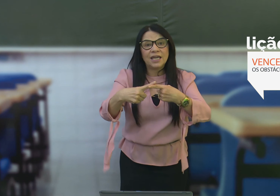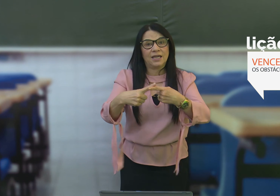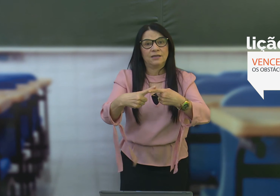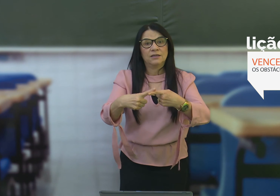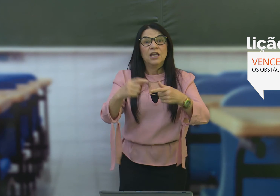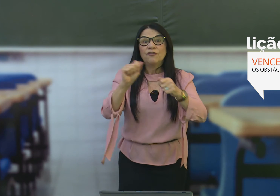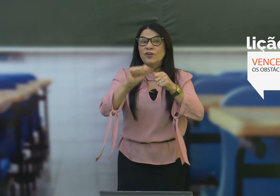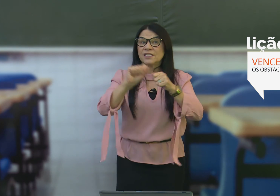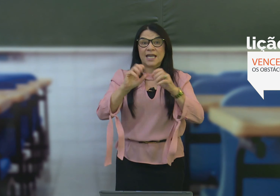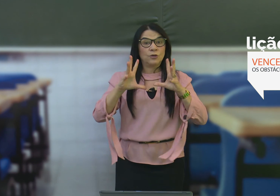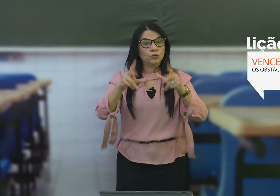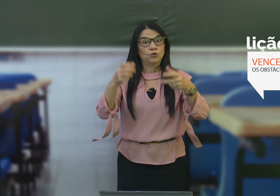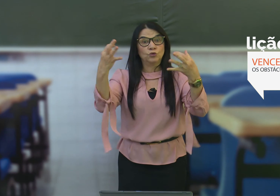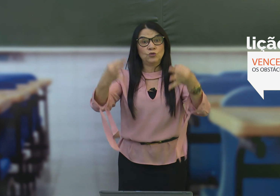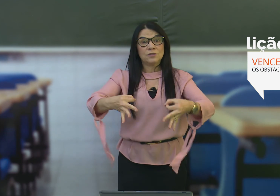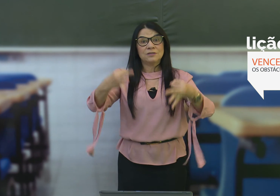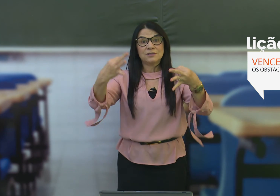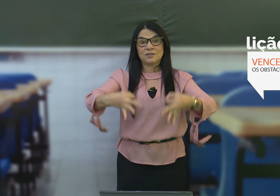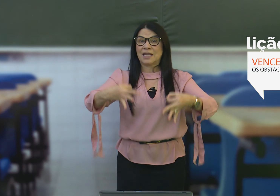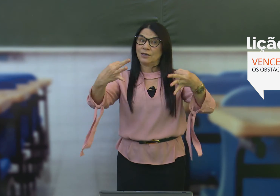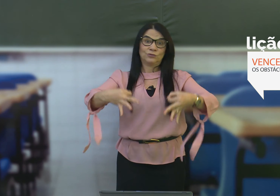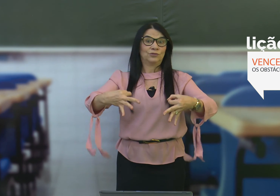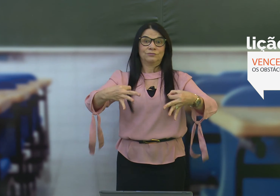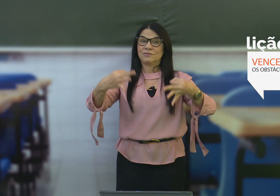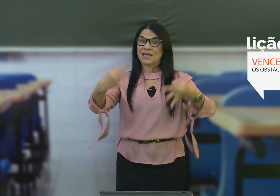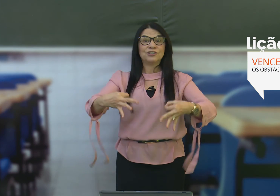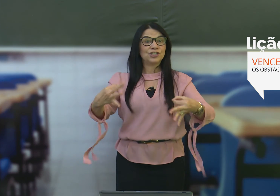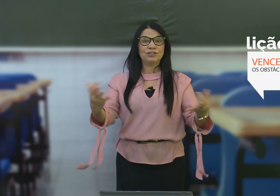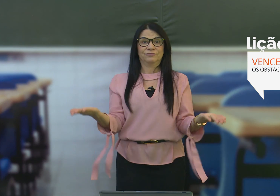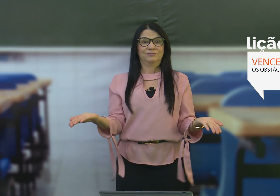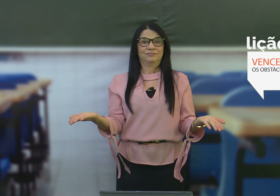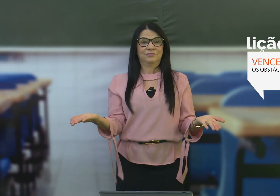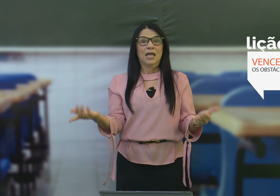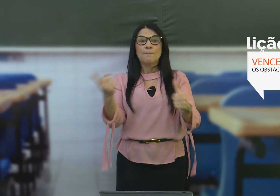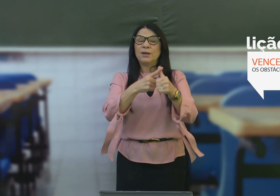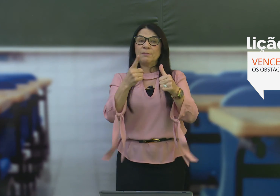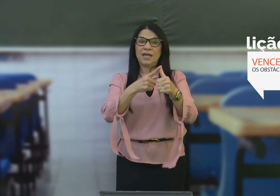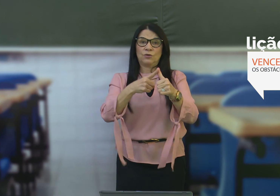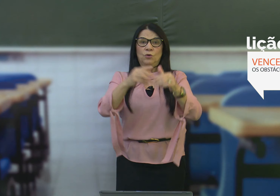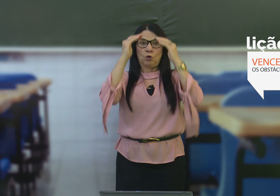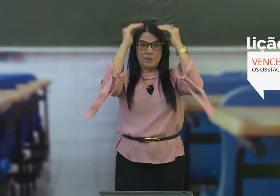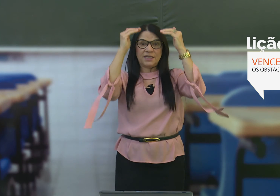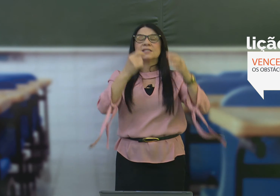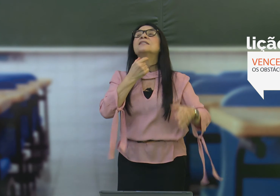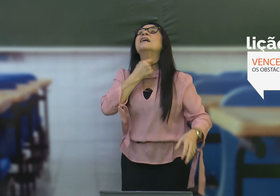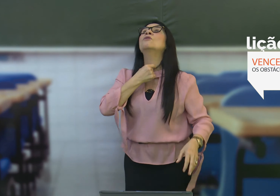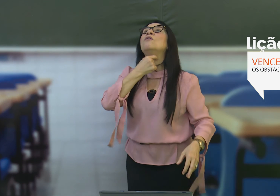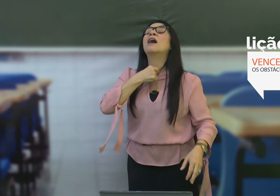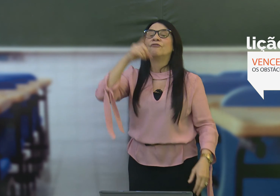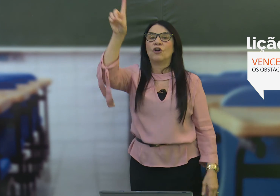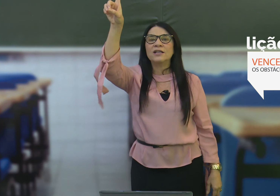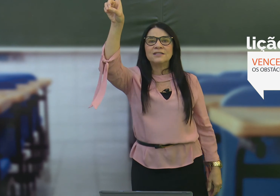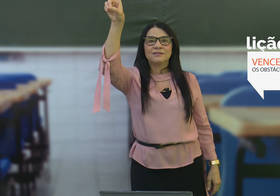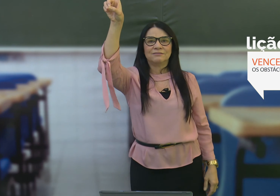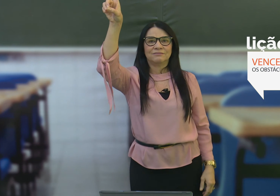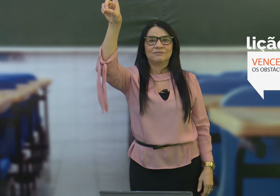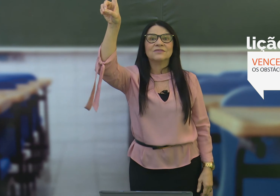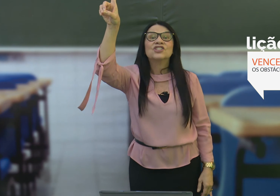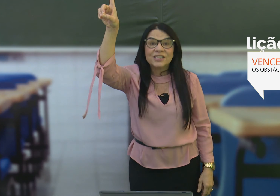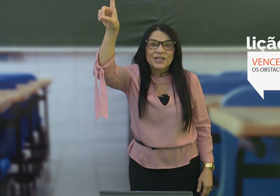porque fizeram tudo certo, certinho. Primeiro, obedeceram à voz de